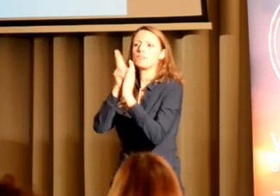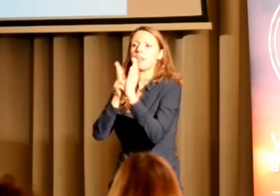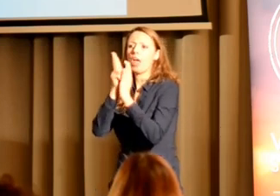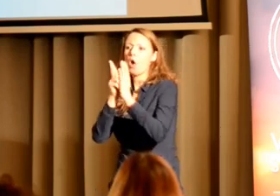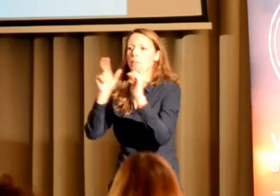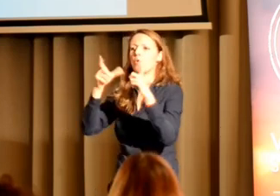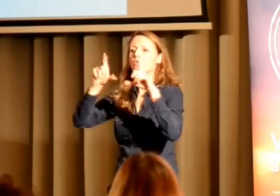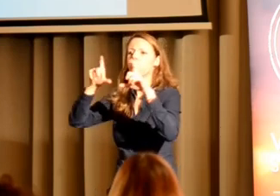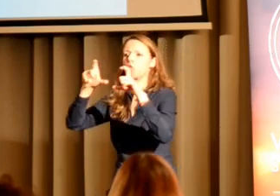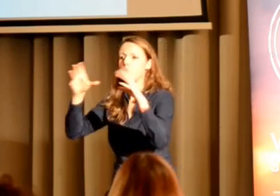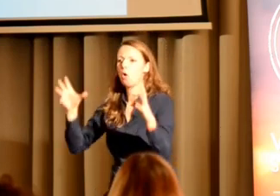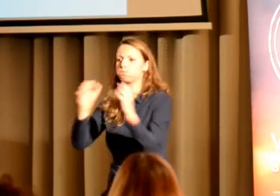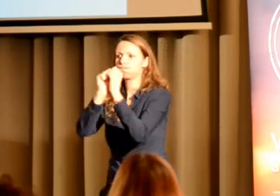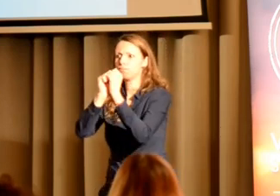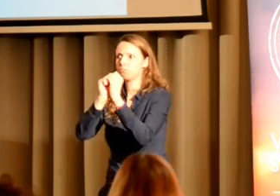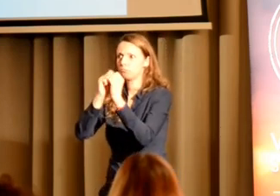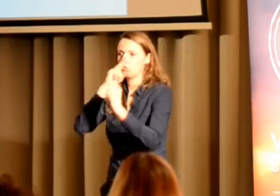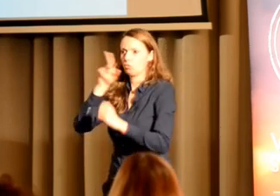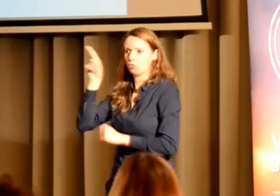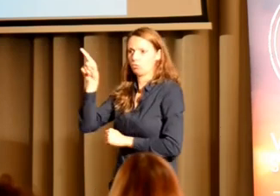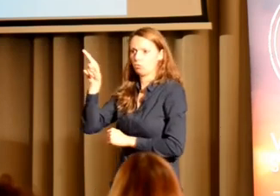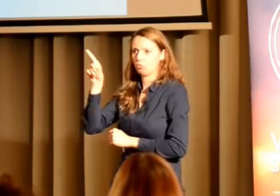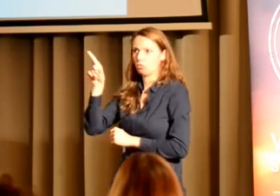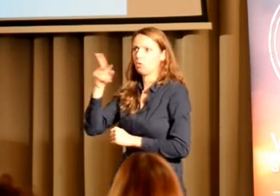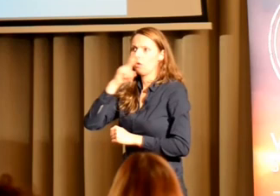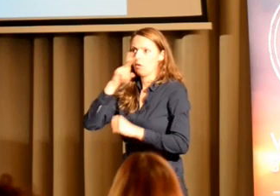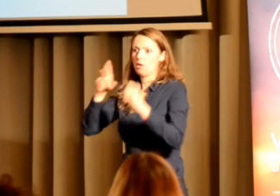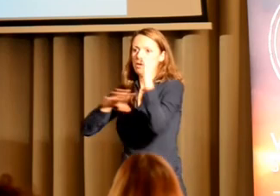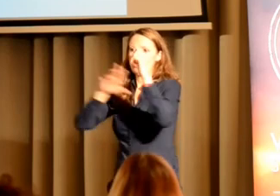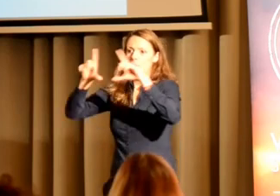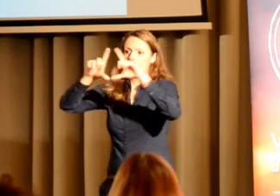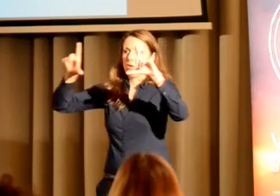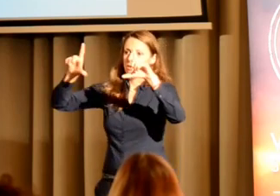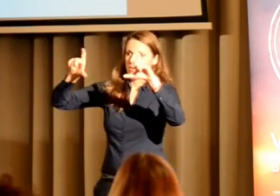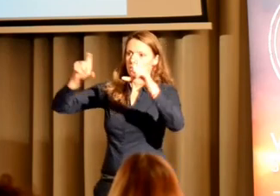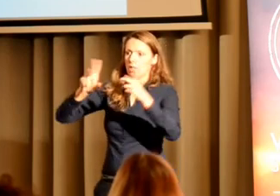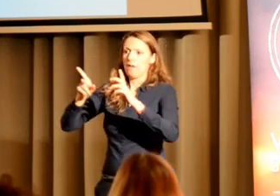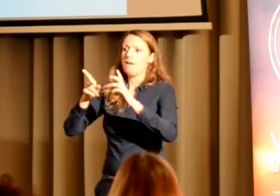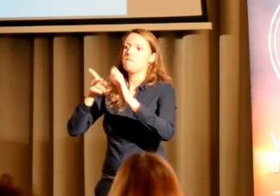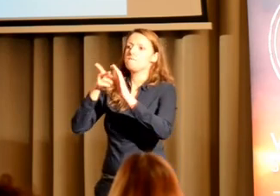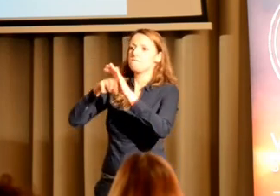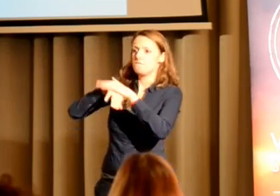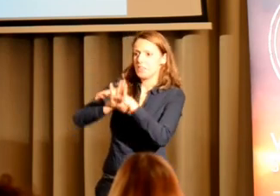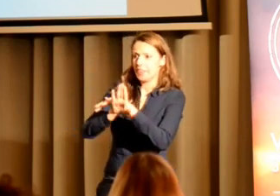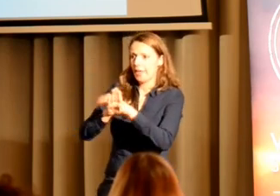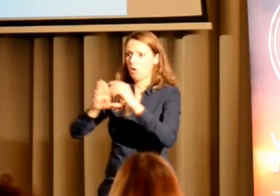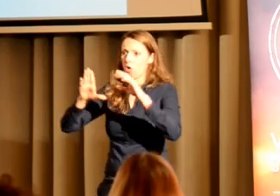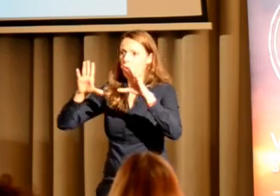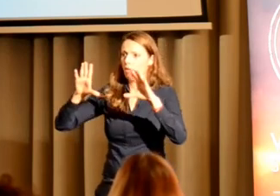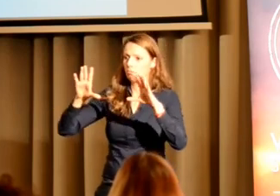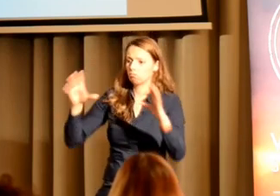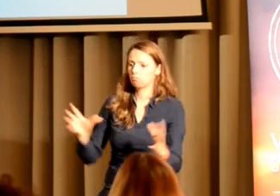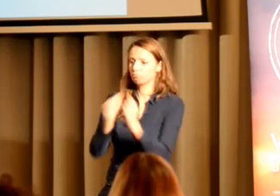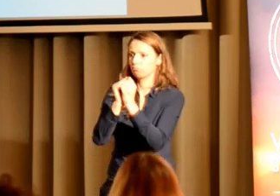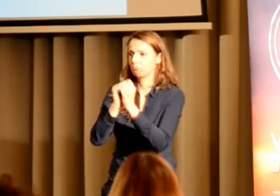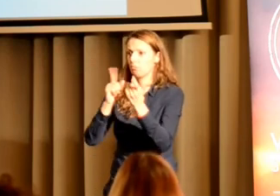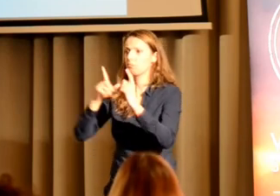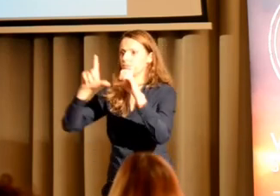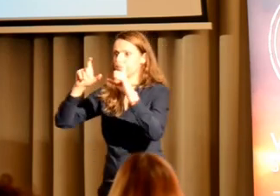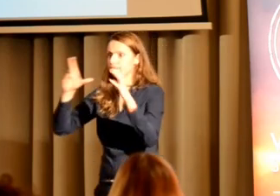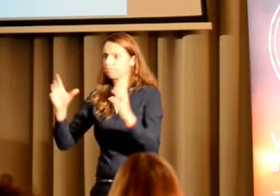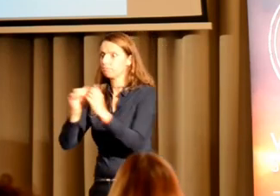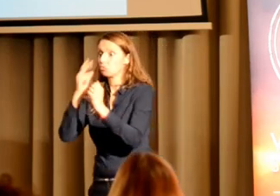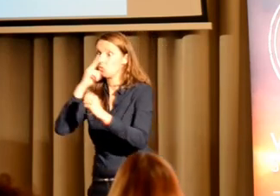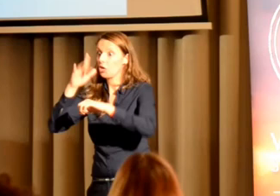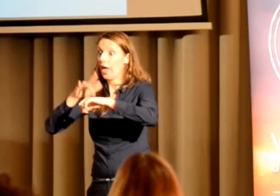lub fotopułapki. I tutaj Państwo owoce tych naszych badań wideopułapkami zobaczą. Te wszystkie filmy, które tutaj pokażę, to nie